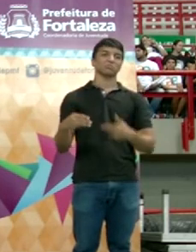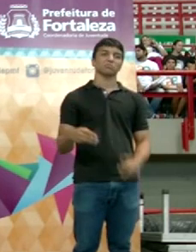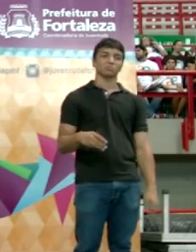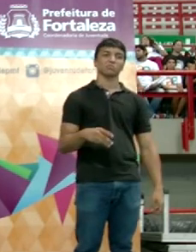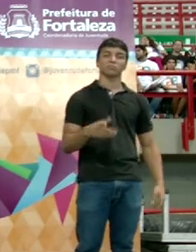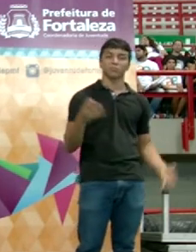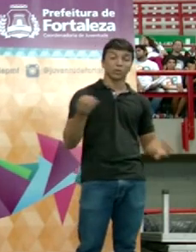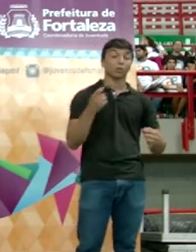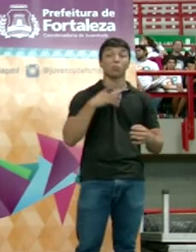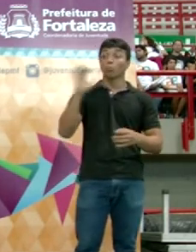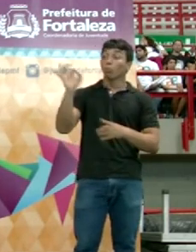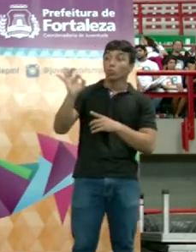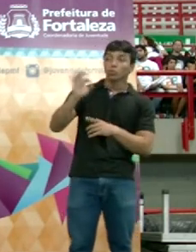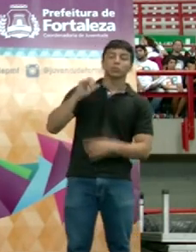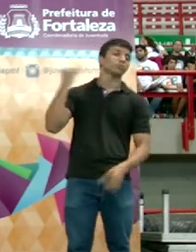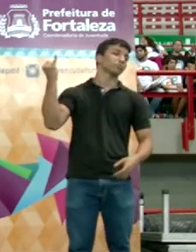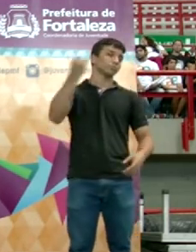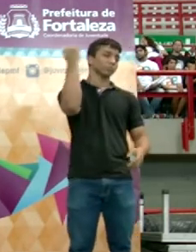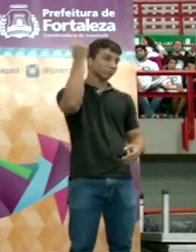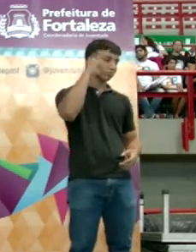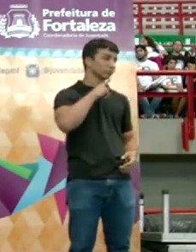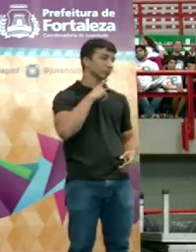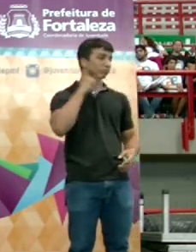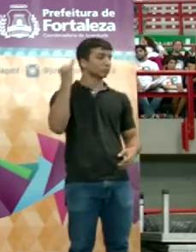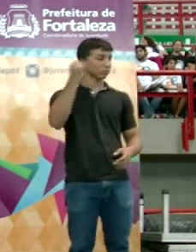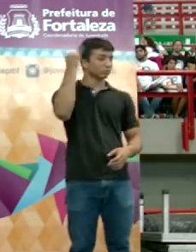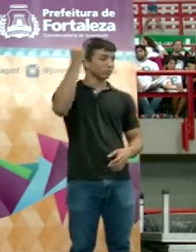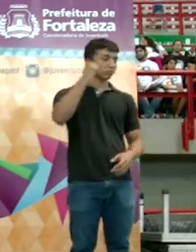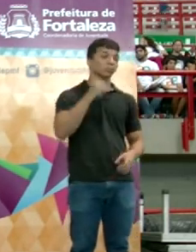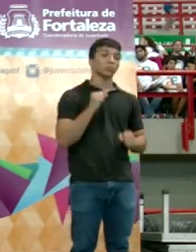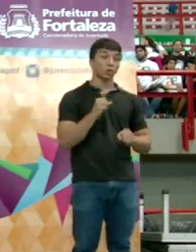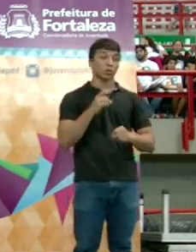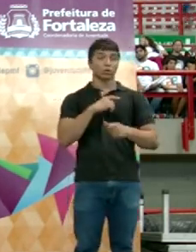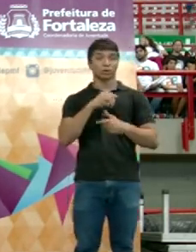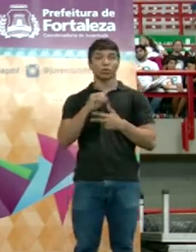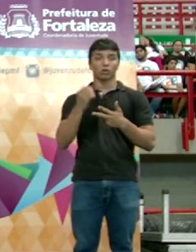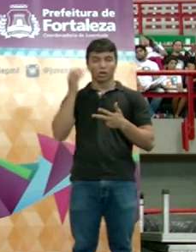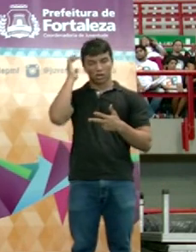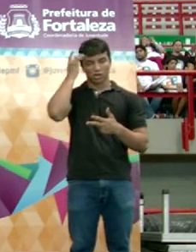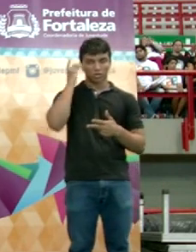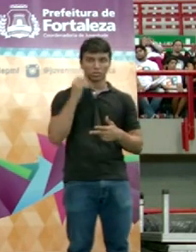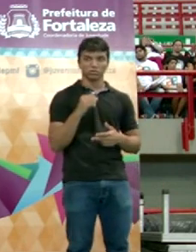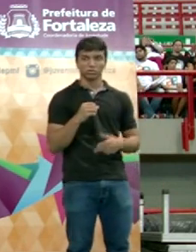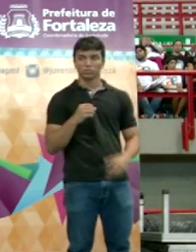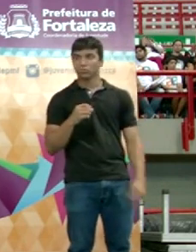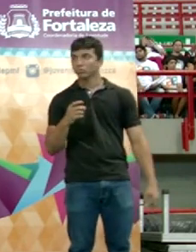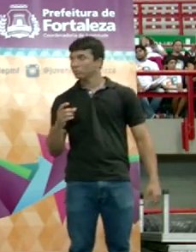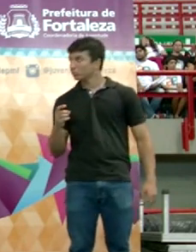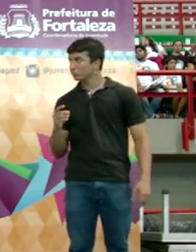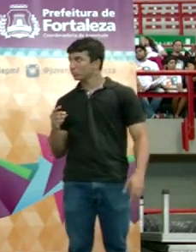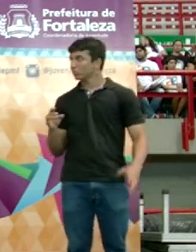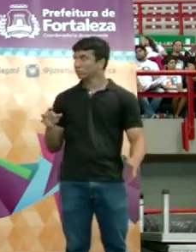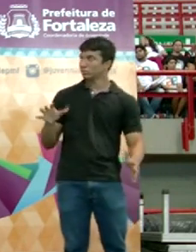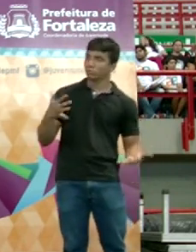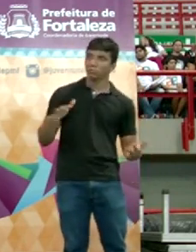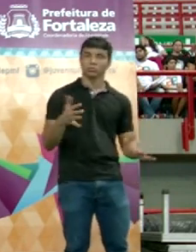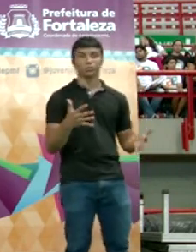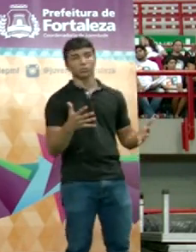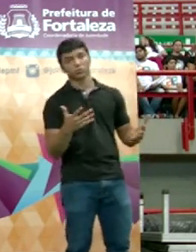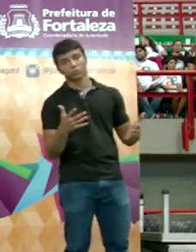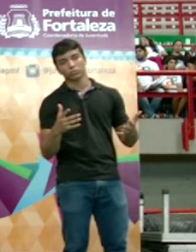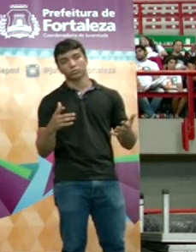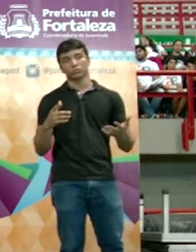Porcentagem é extremamente importante. Galera, pode esperar aí umas, sei lá, vou chutar aqui, mas em